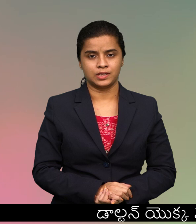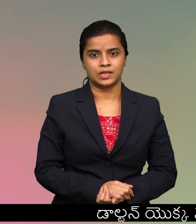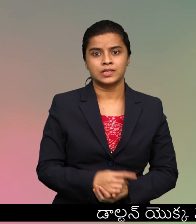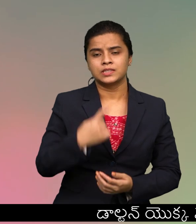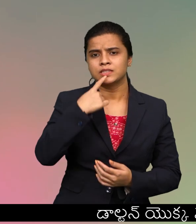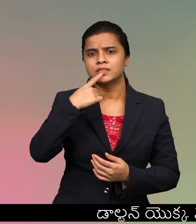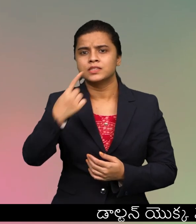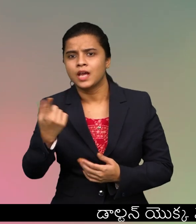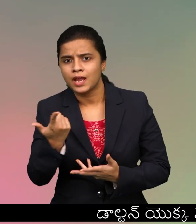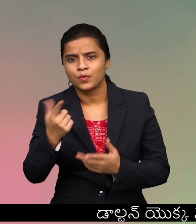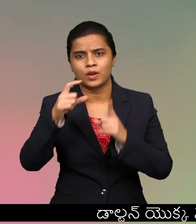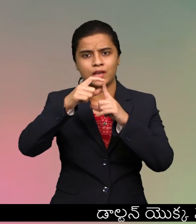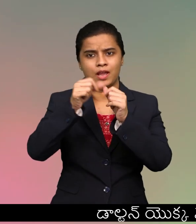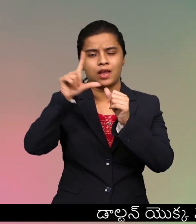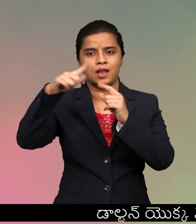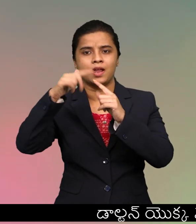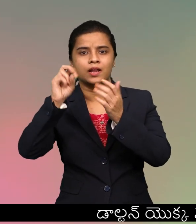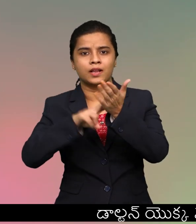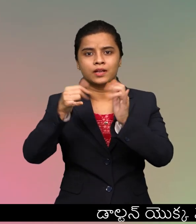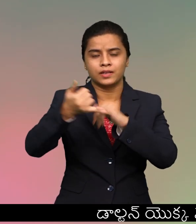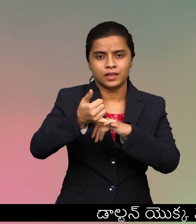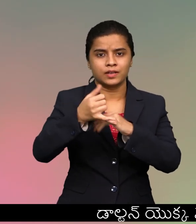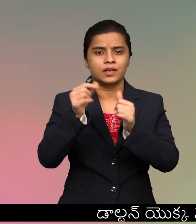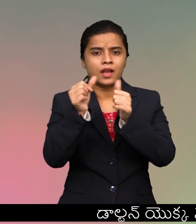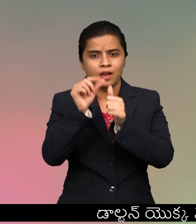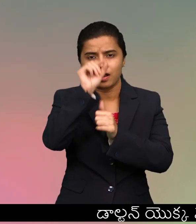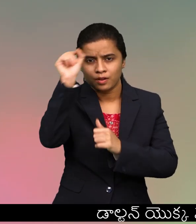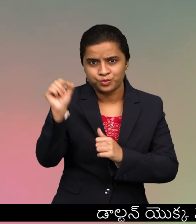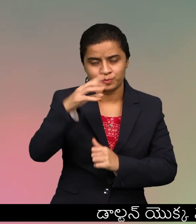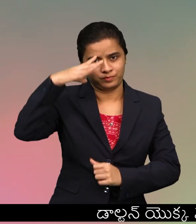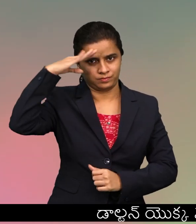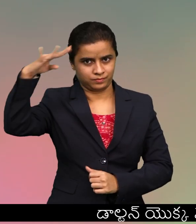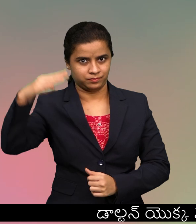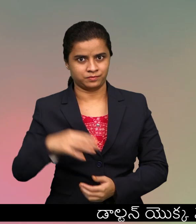డాల్టన్ యొక్క పరమాణు సిద్ధాంతం యొక్క ప్రతిపాదనలు.